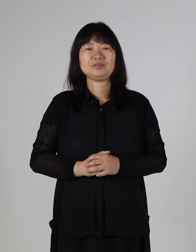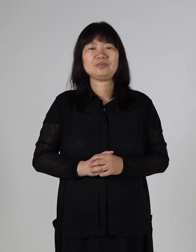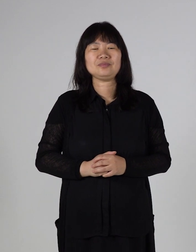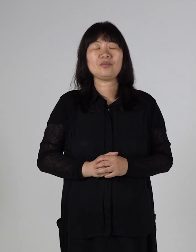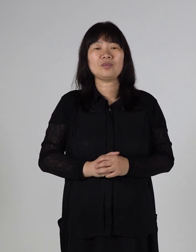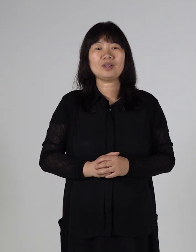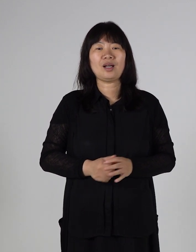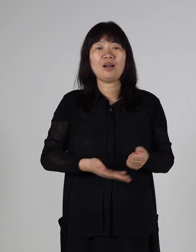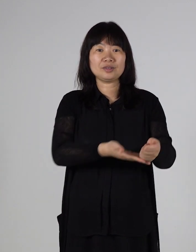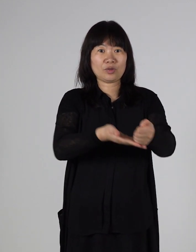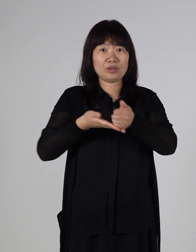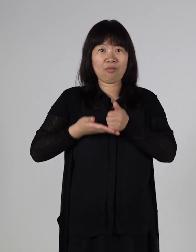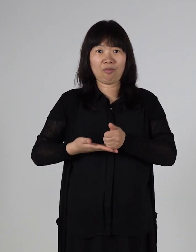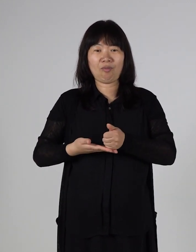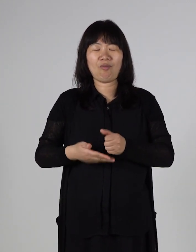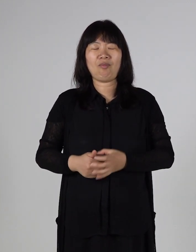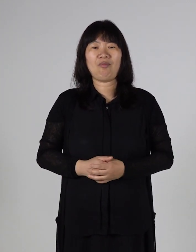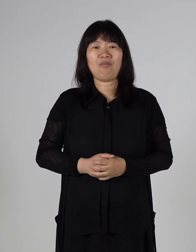영접하면